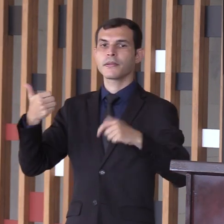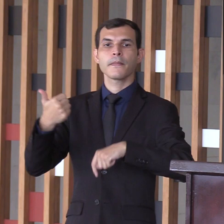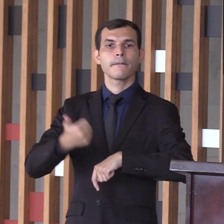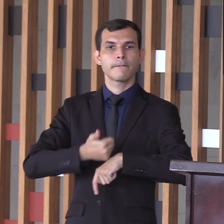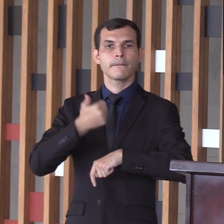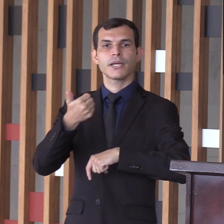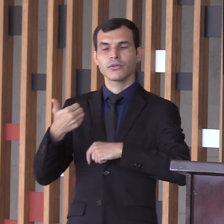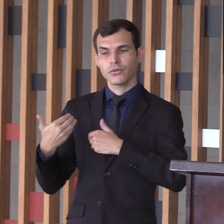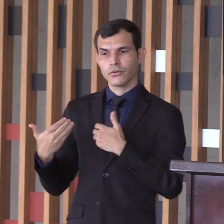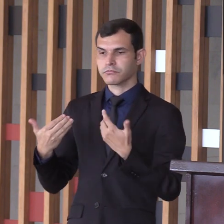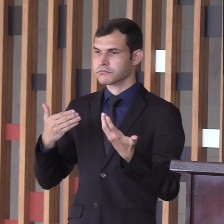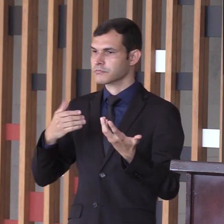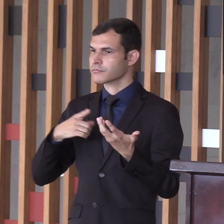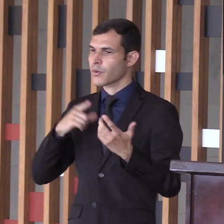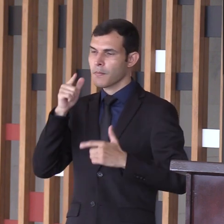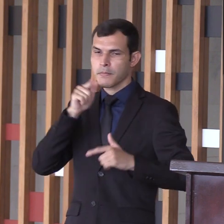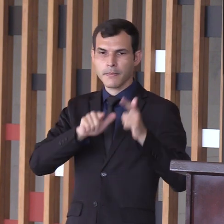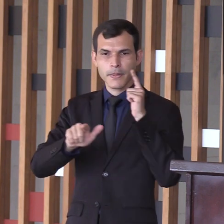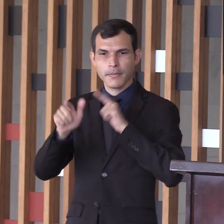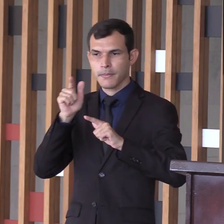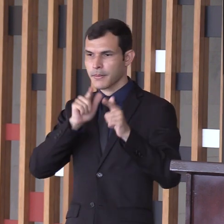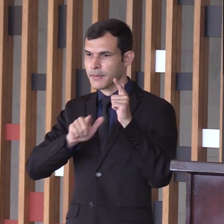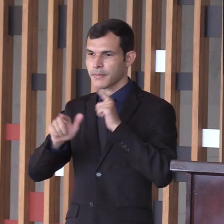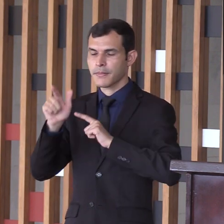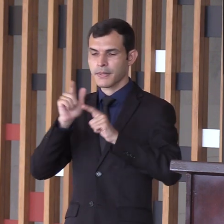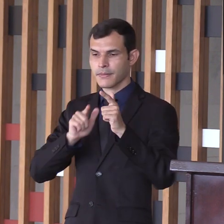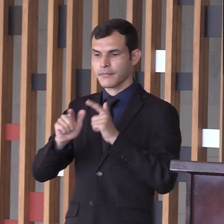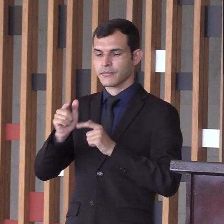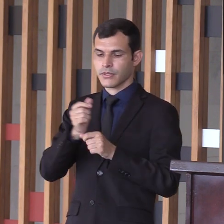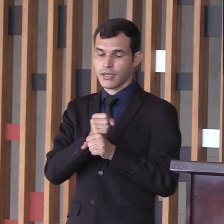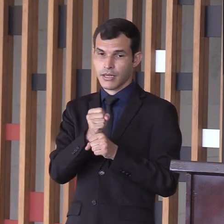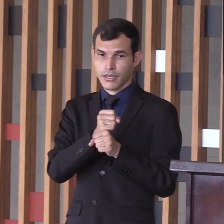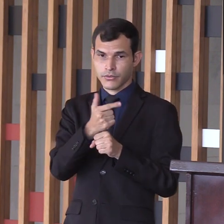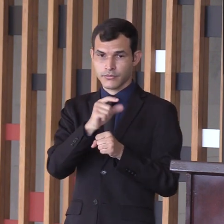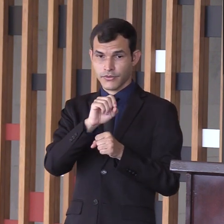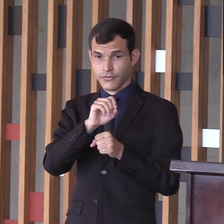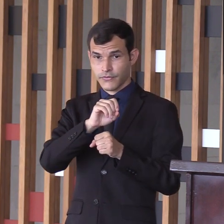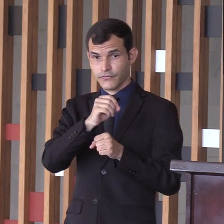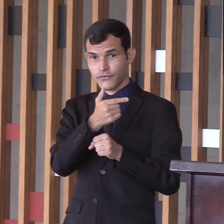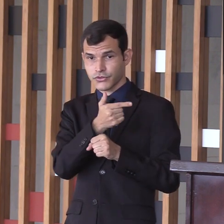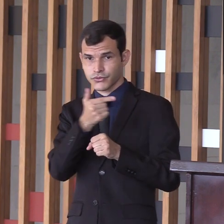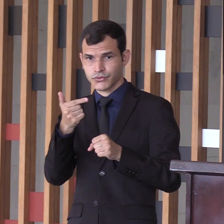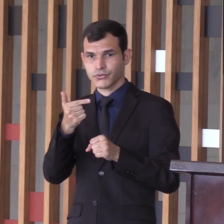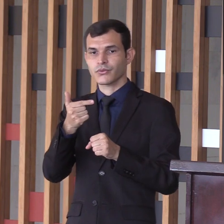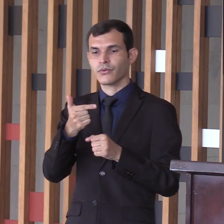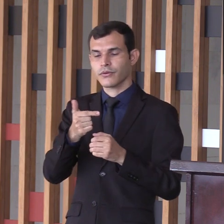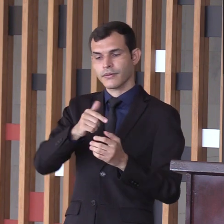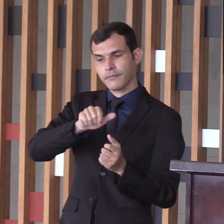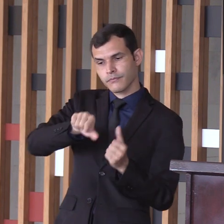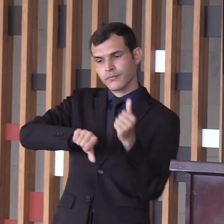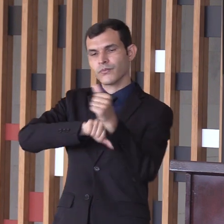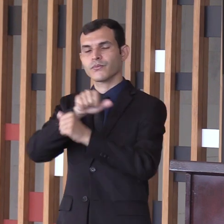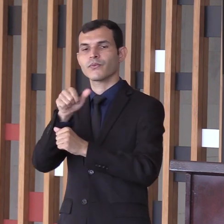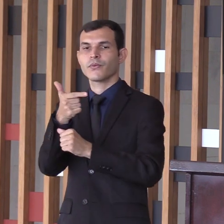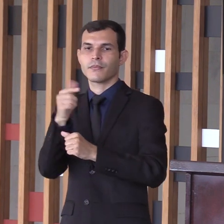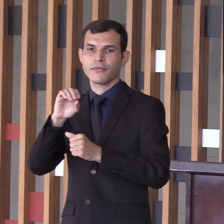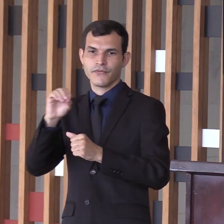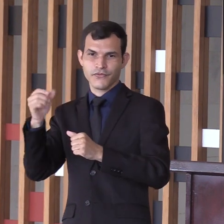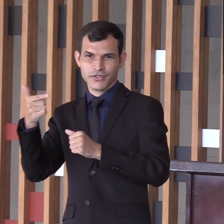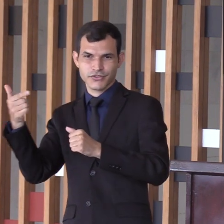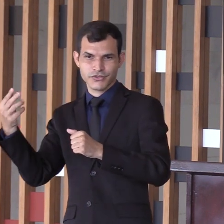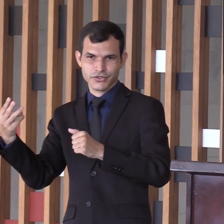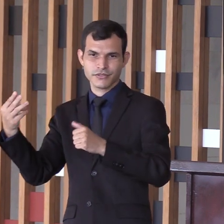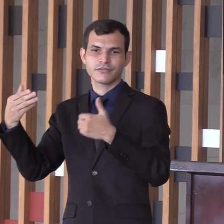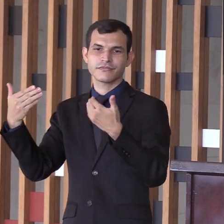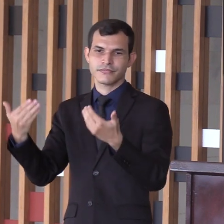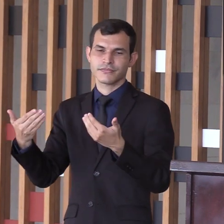esteja acontecendo na virada de 2022 para 2023, e aí sim, o início da presidência do Brasil